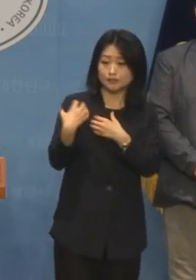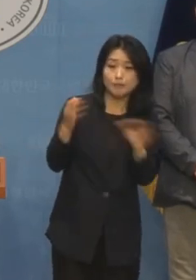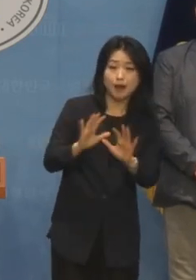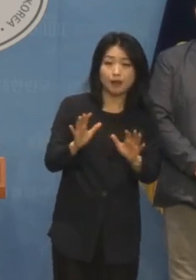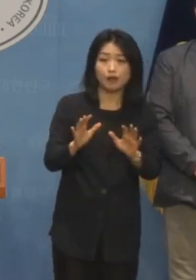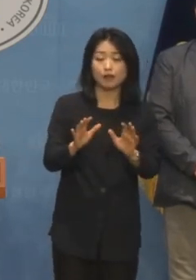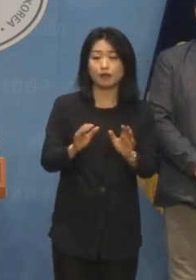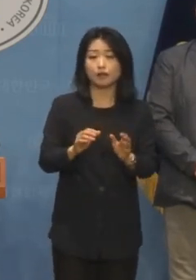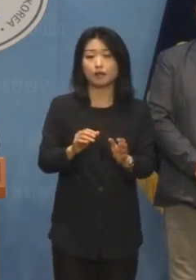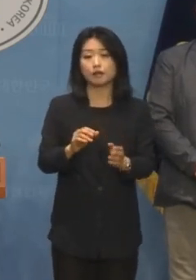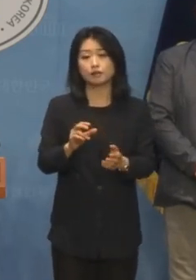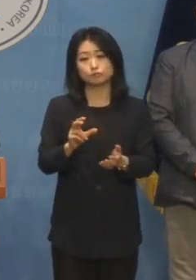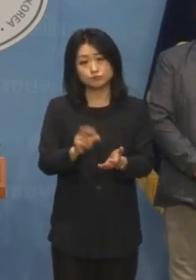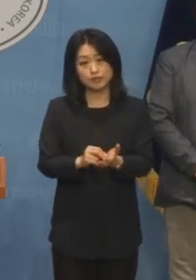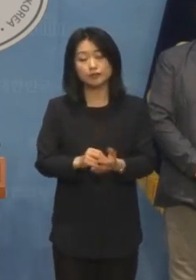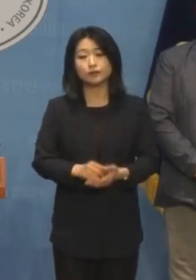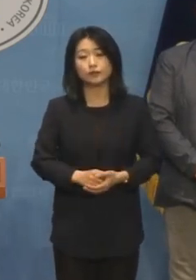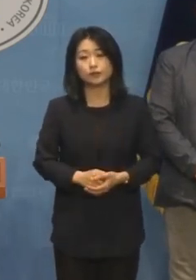지금까지.